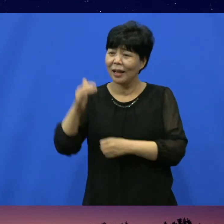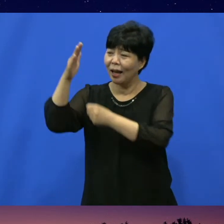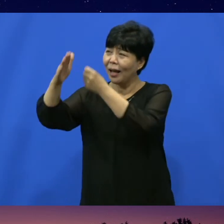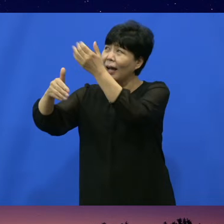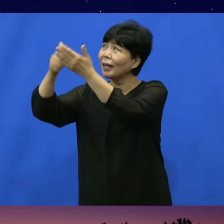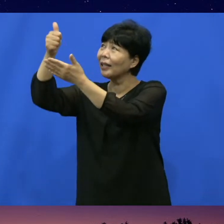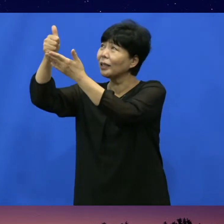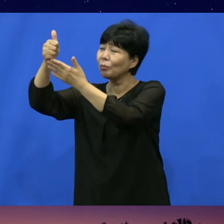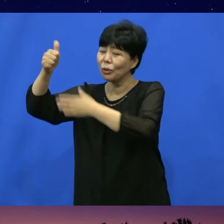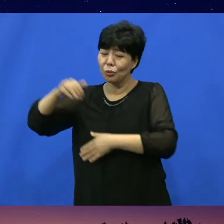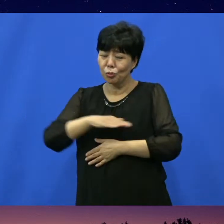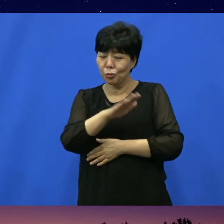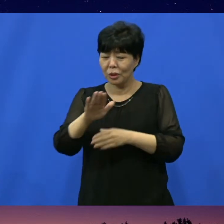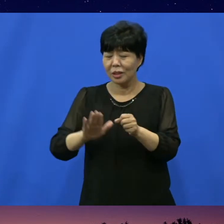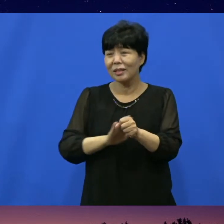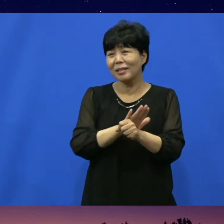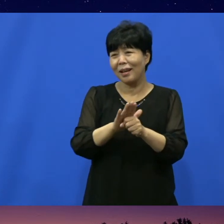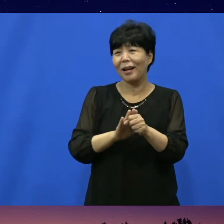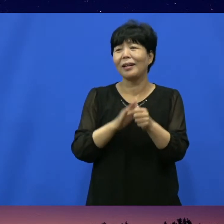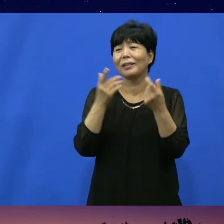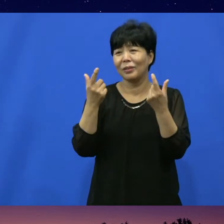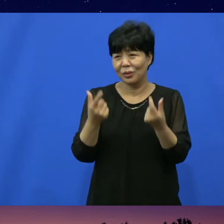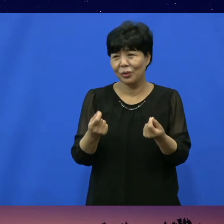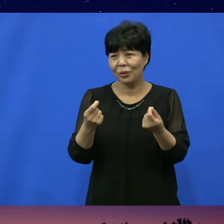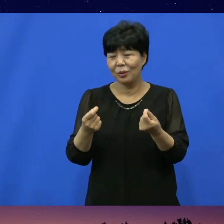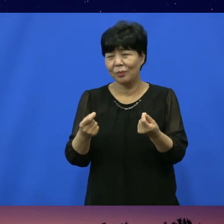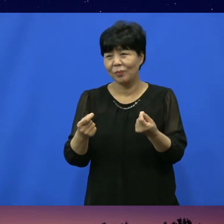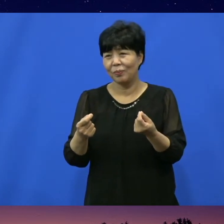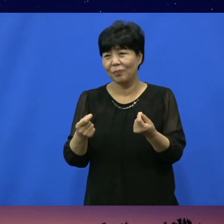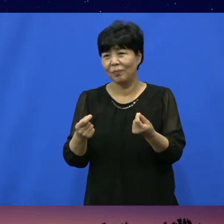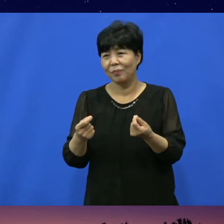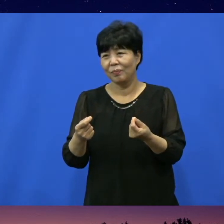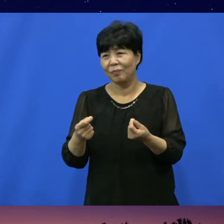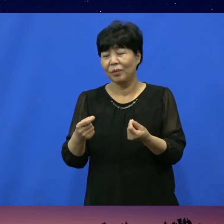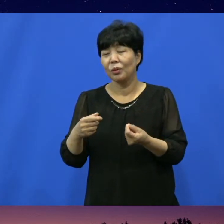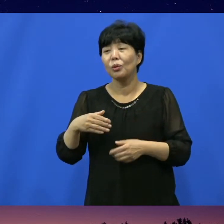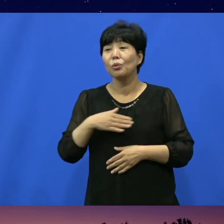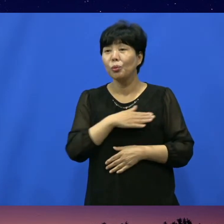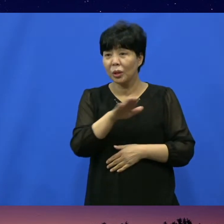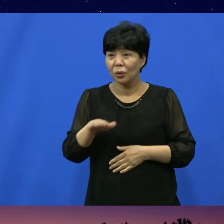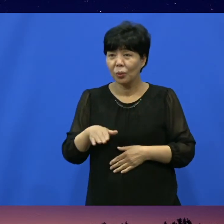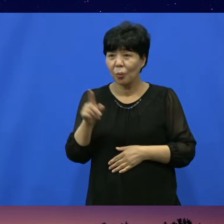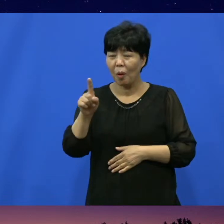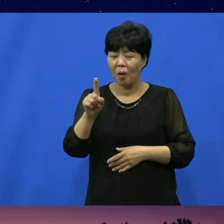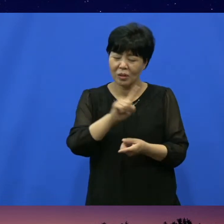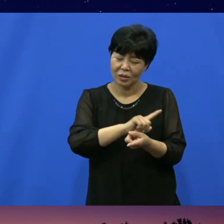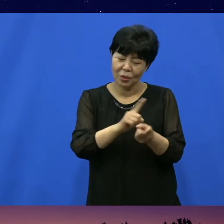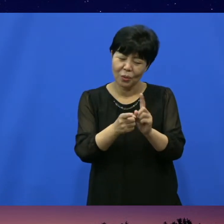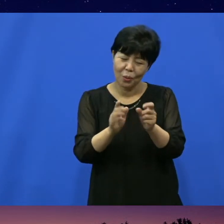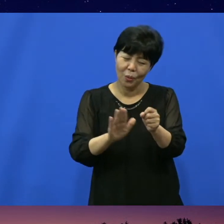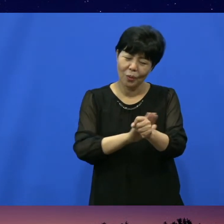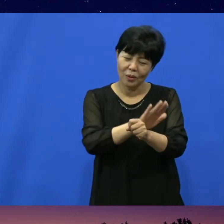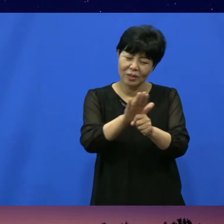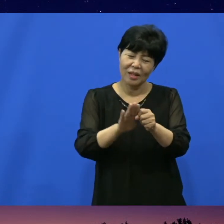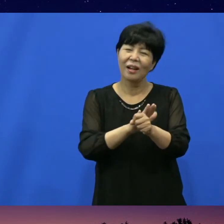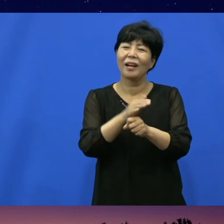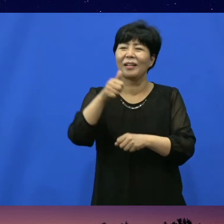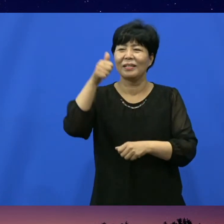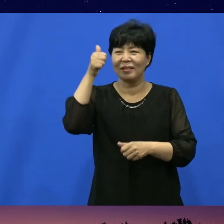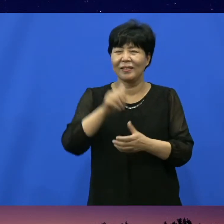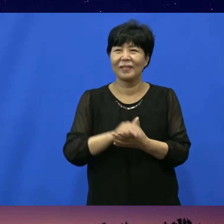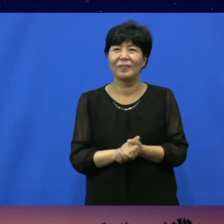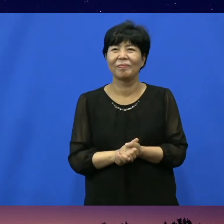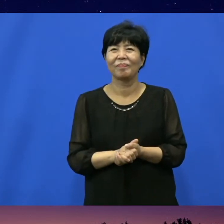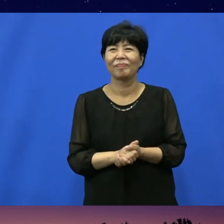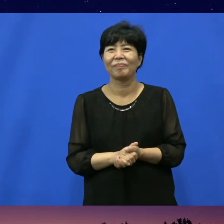사랑하셨은즉, 이같이 우리를 사랑하셨은즉 우리도 서로 사랑하는 것이 마땅하도다. 사도